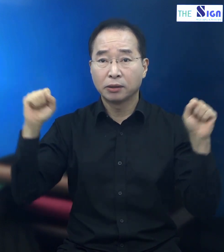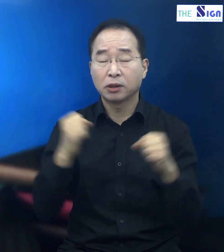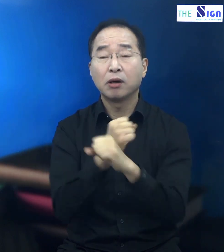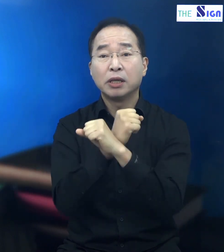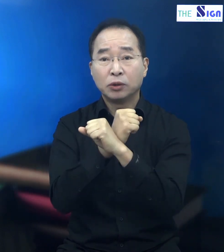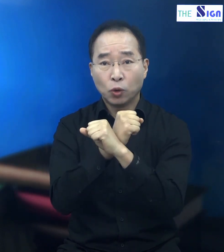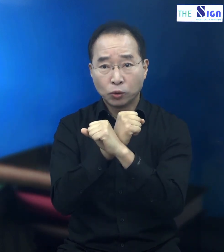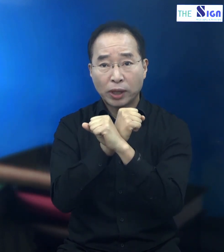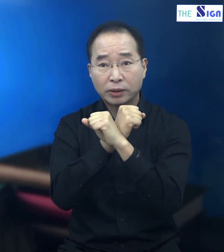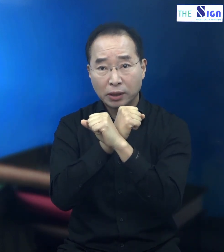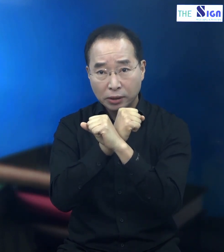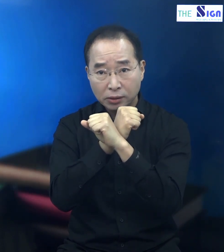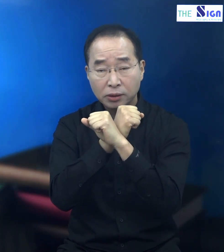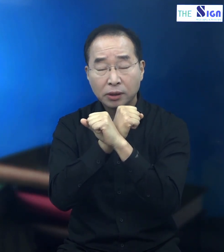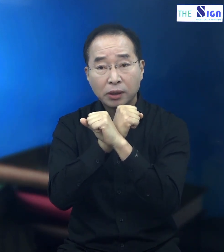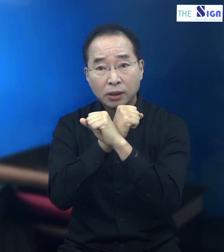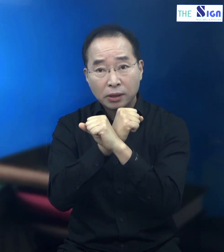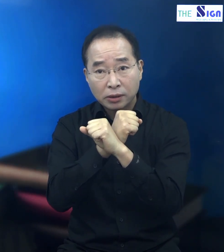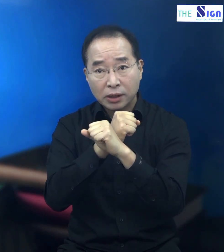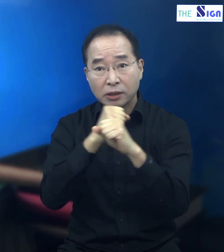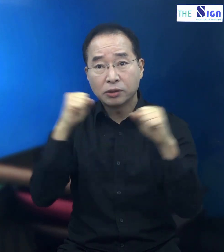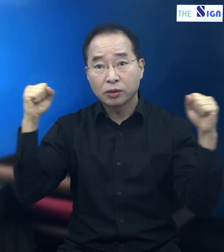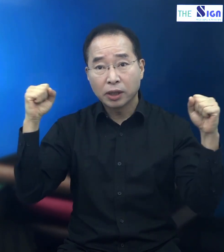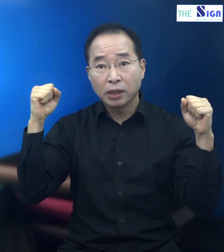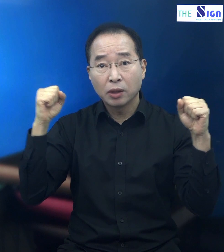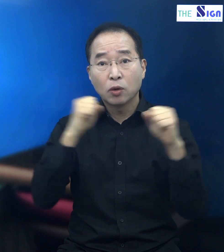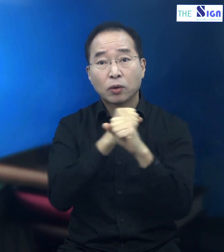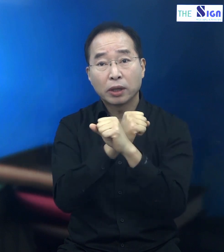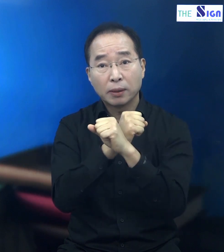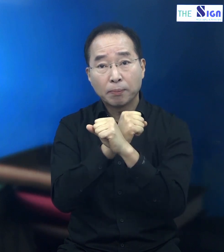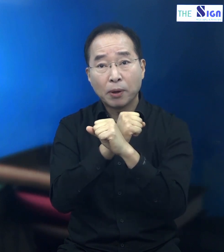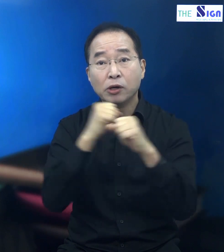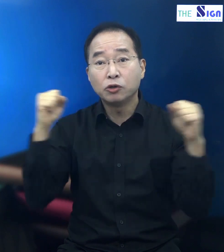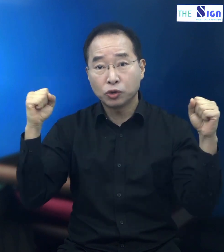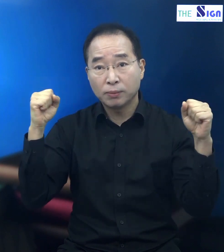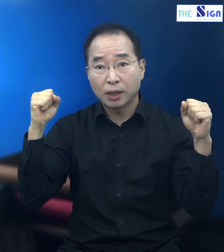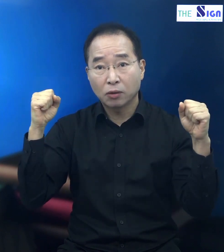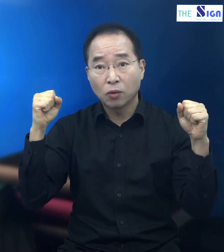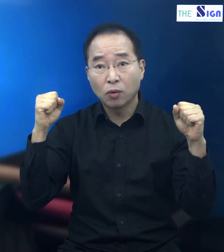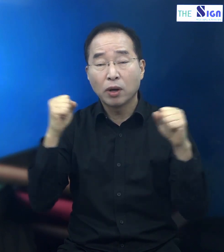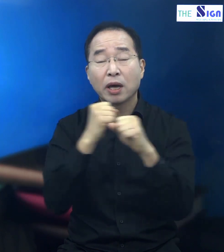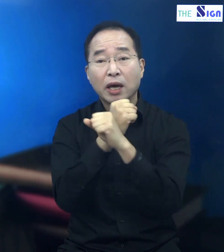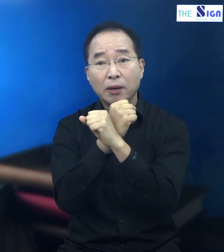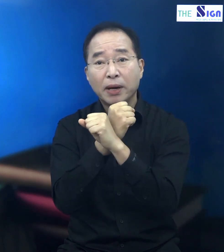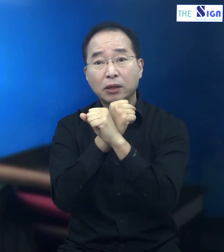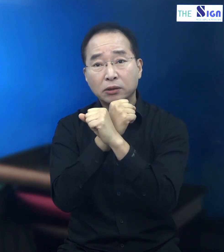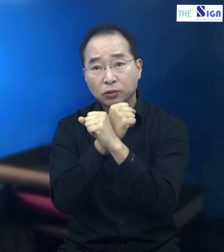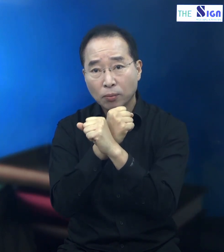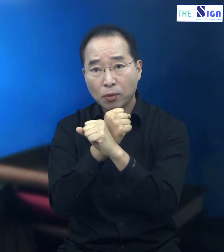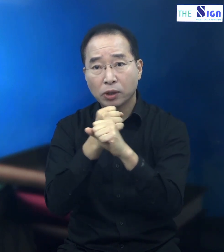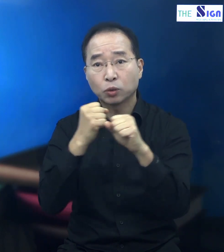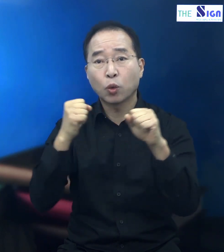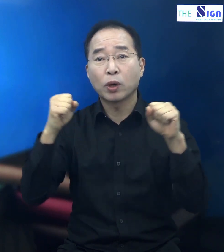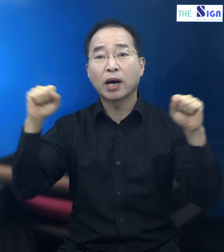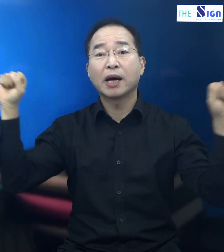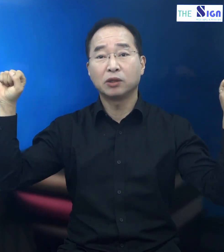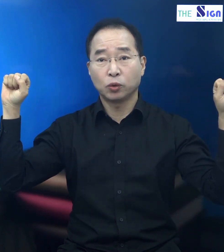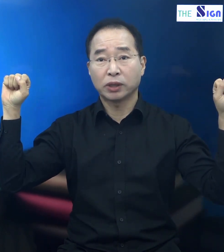그래서 용서할 때는 자연스럽게 이렇게 벌려주기만 하고, 해방은 손목이 돌아가는